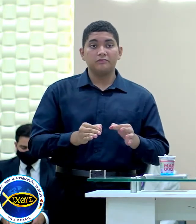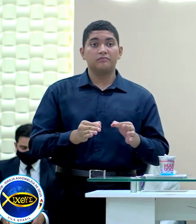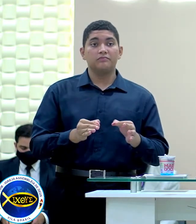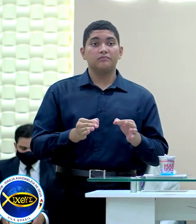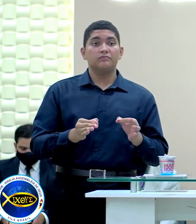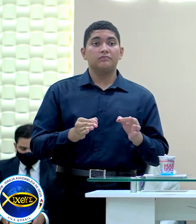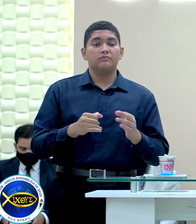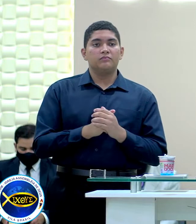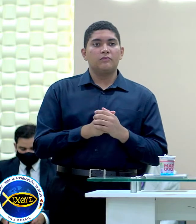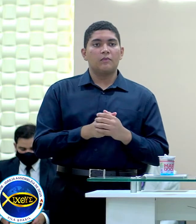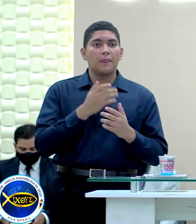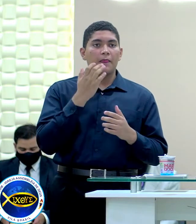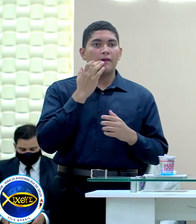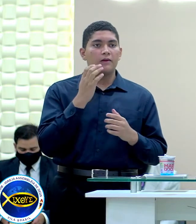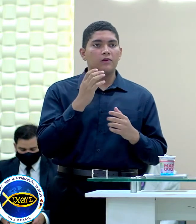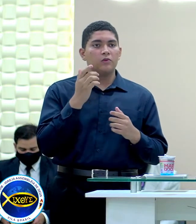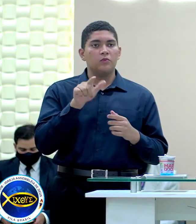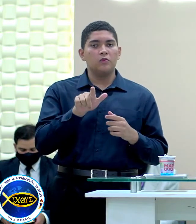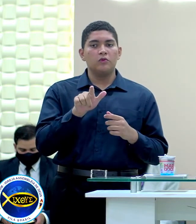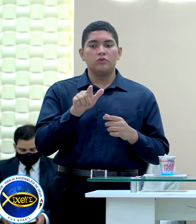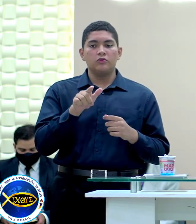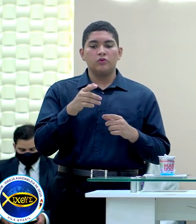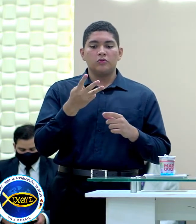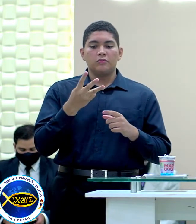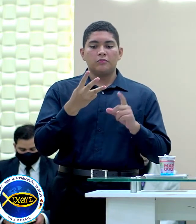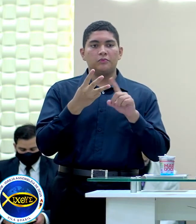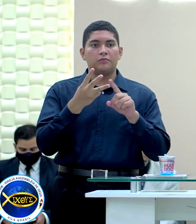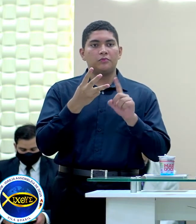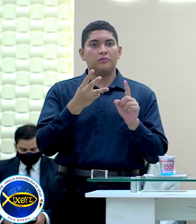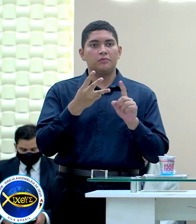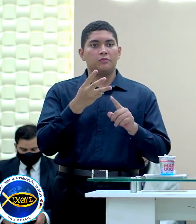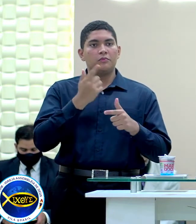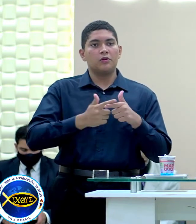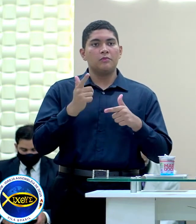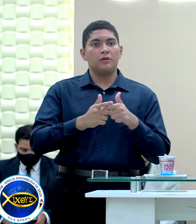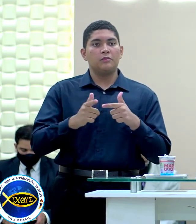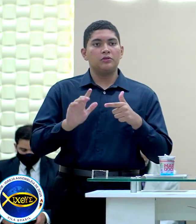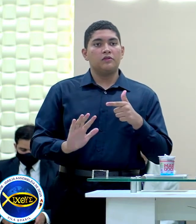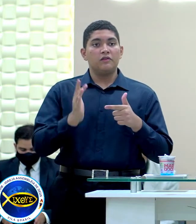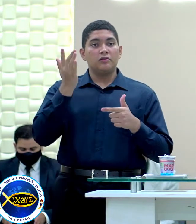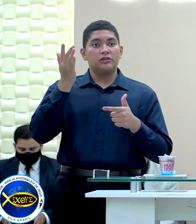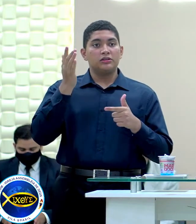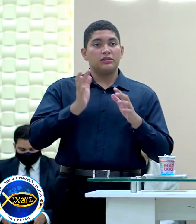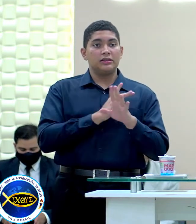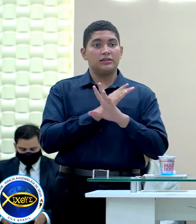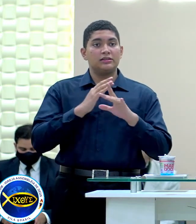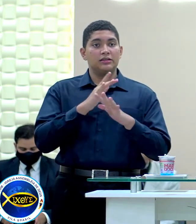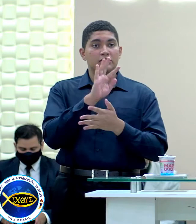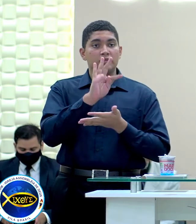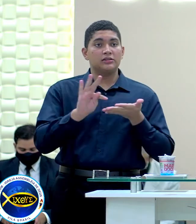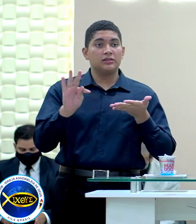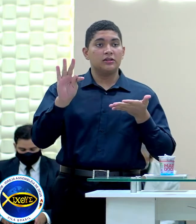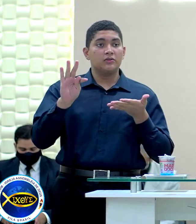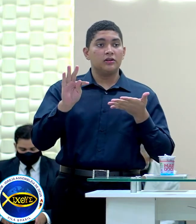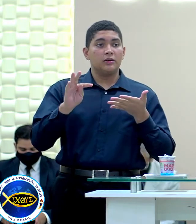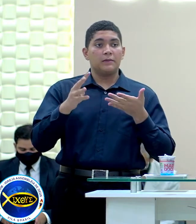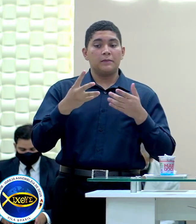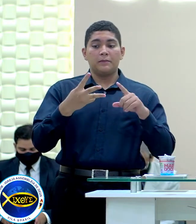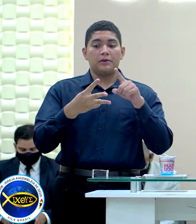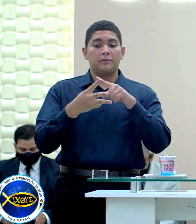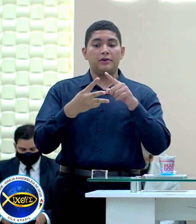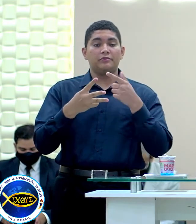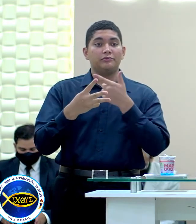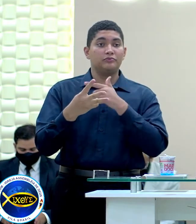O outro problema que estava acontecendo ali em Tessalônica, primeiro, era essa